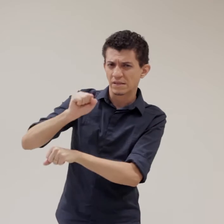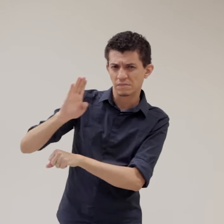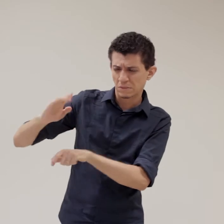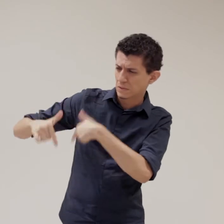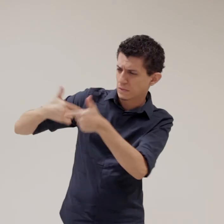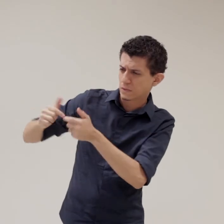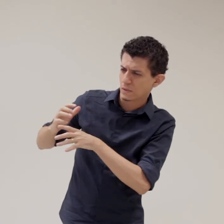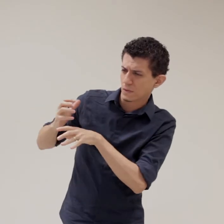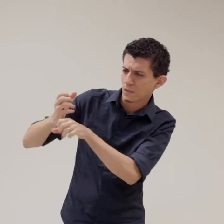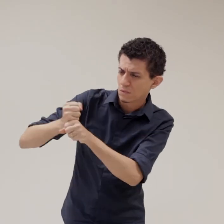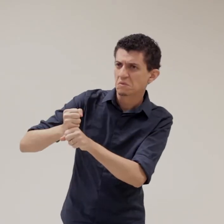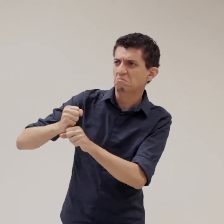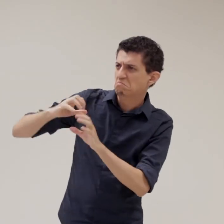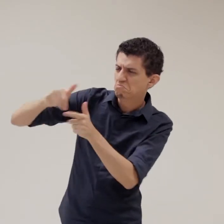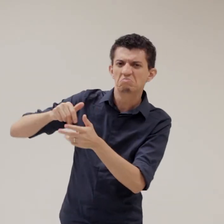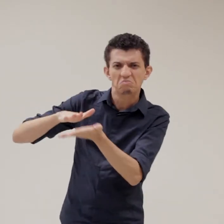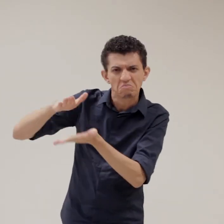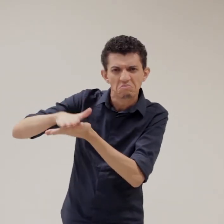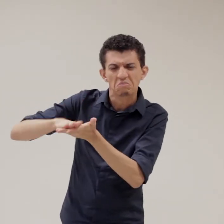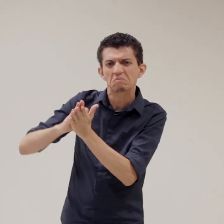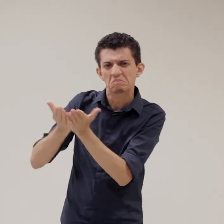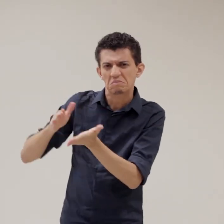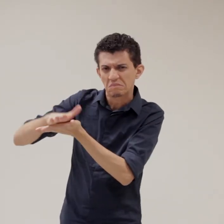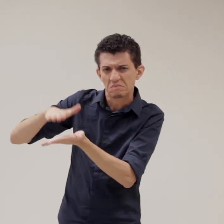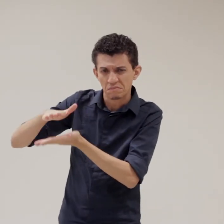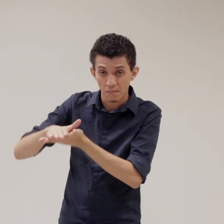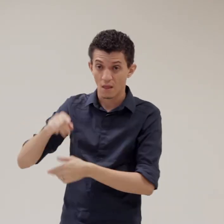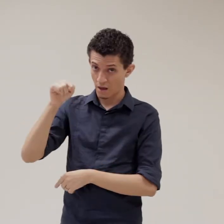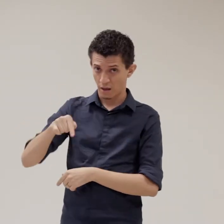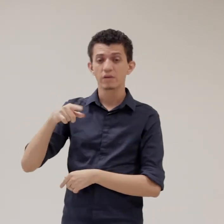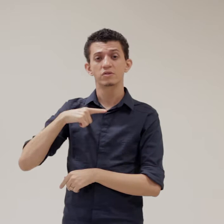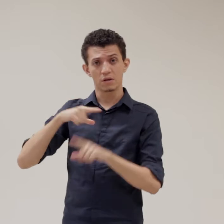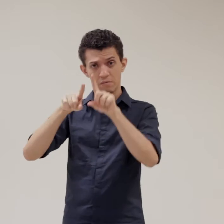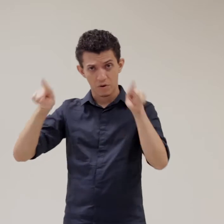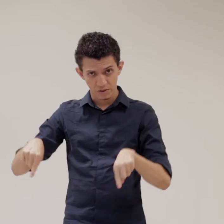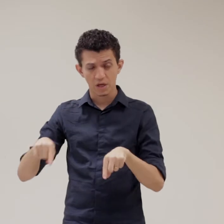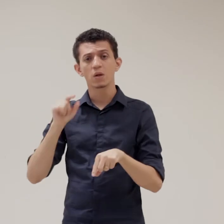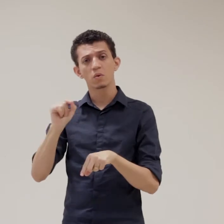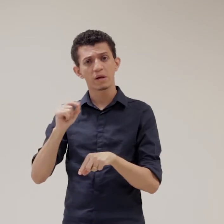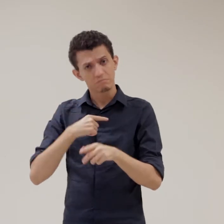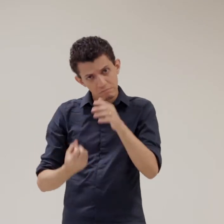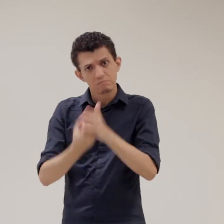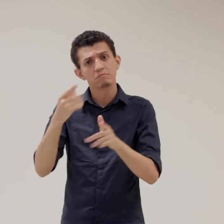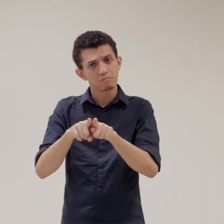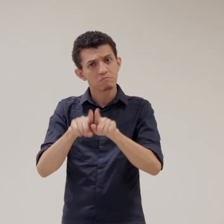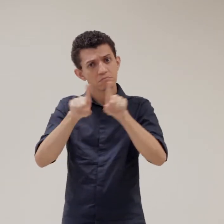Pessoas com Deficiência Auditiva, inspirado em iniciativas anteriores da SBB em favor de portadores de cegueira.